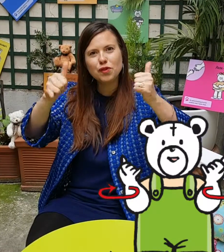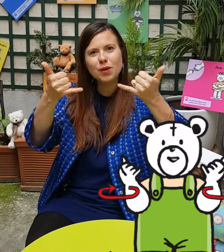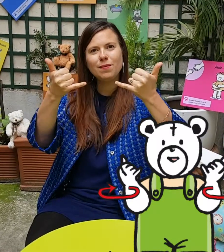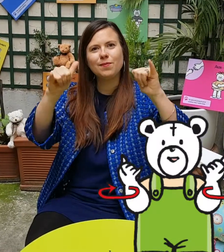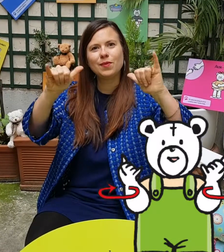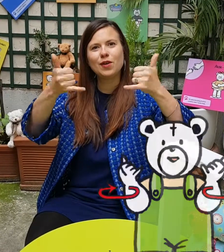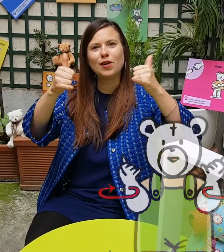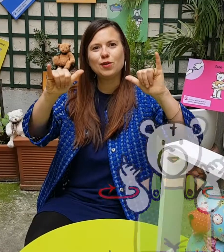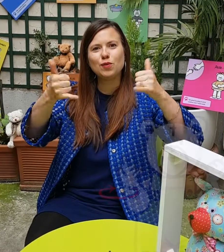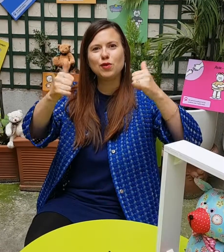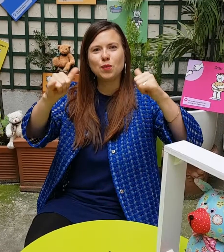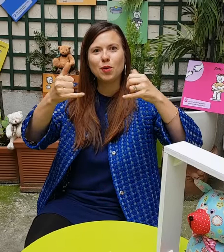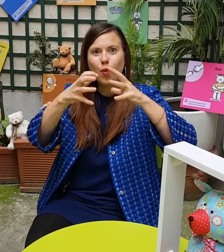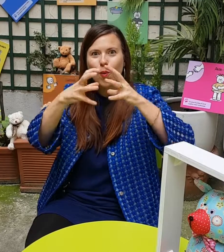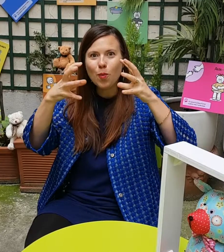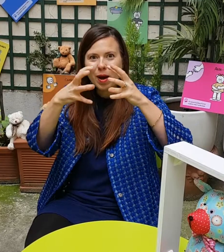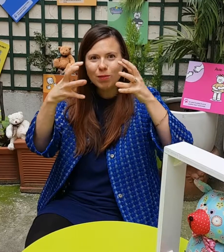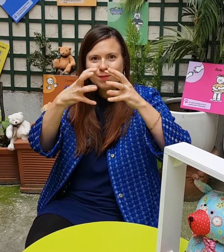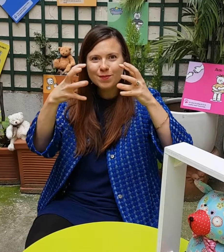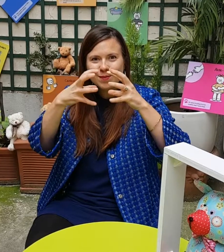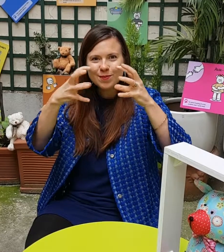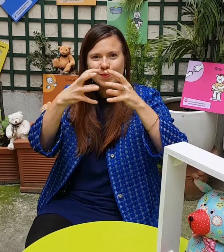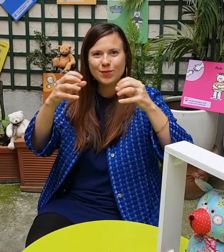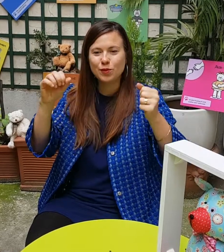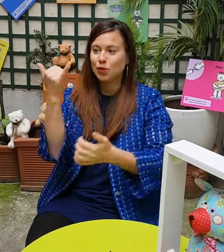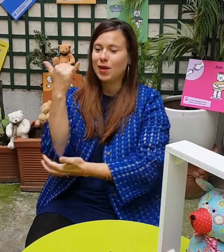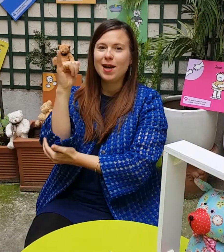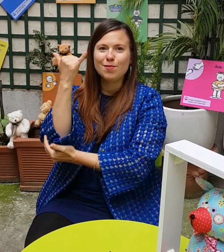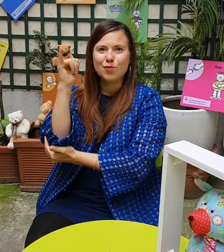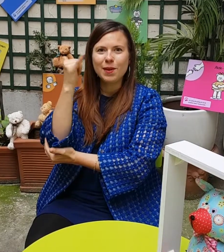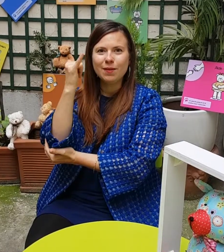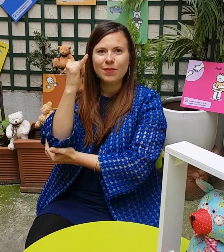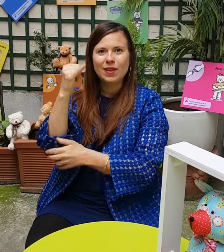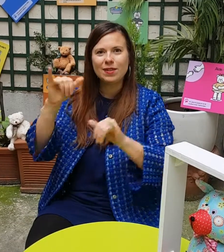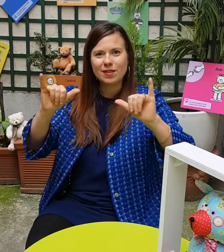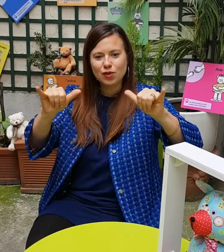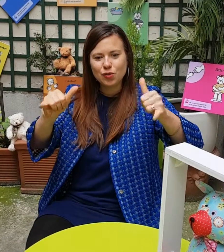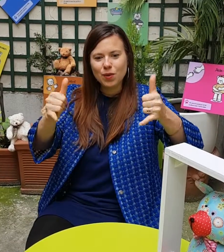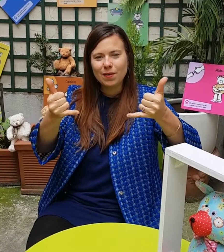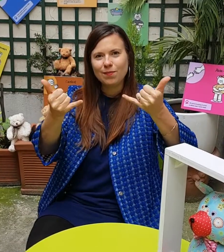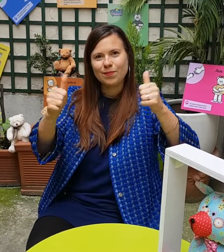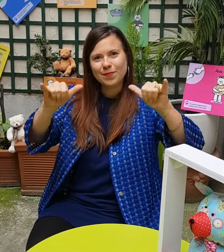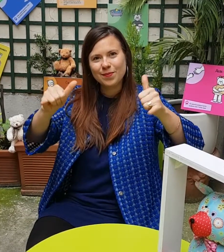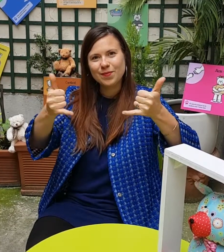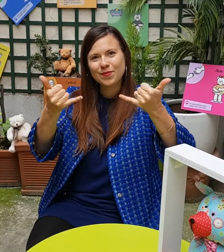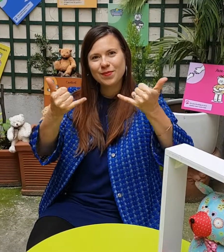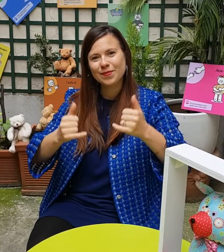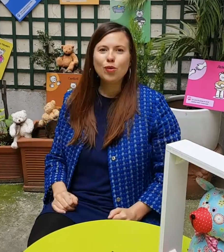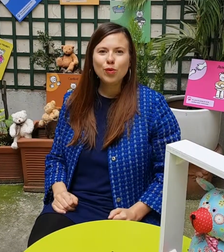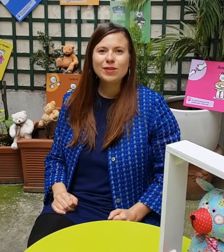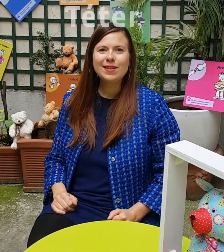jouer? Tu veux jouer au ballon? Tu veux jouer à la poupée? C'est jouer. Le mot